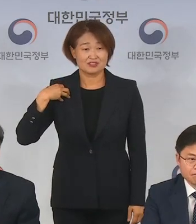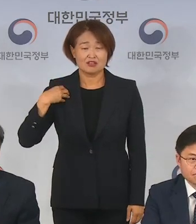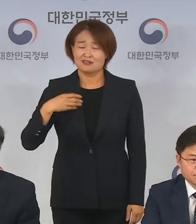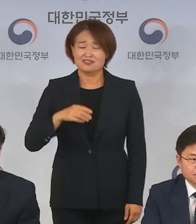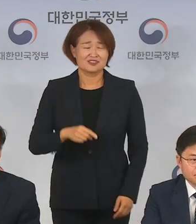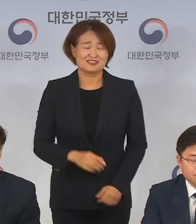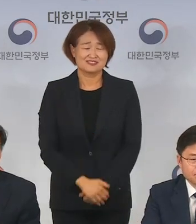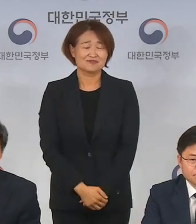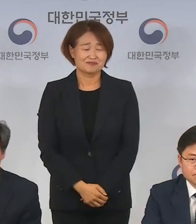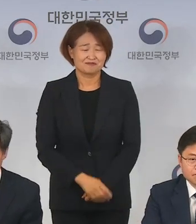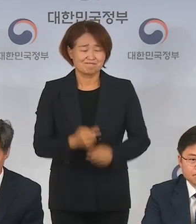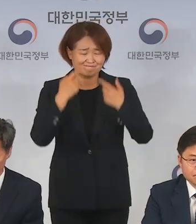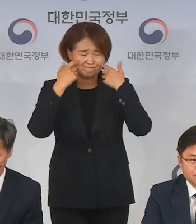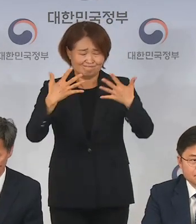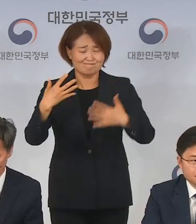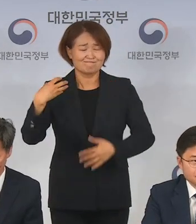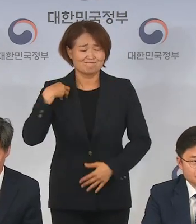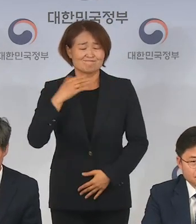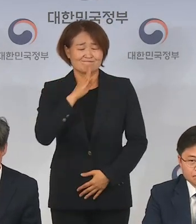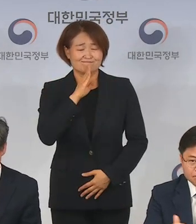여지가 없는 것 같습니다. 예, 이상입니다.